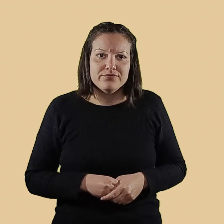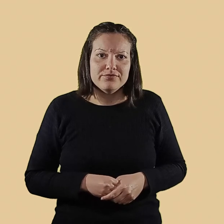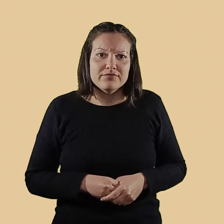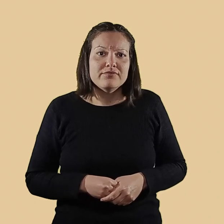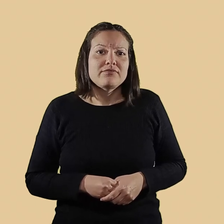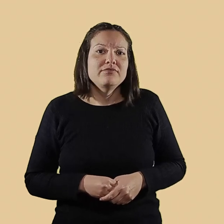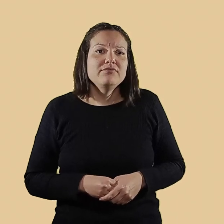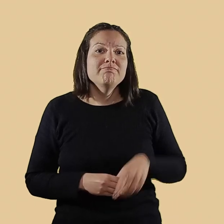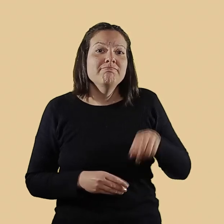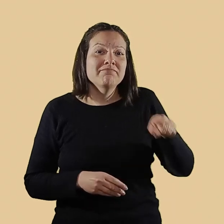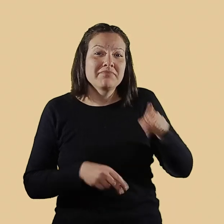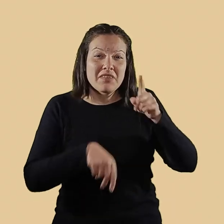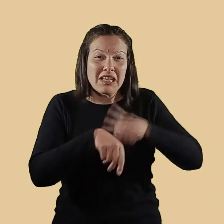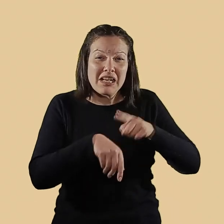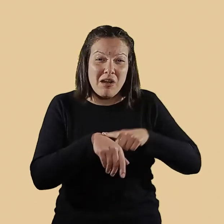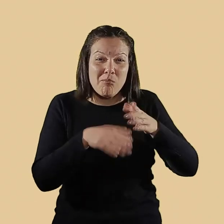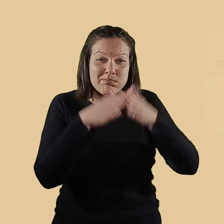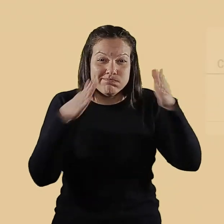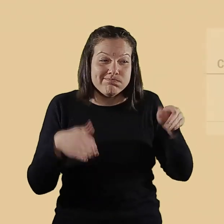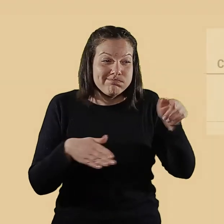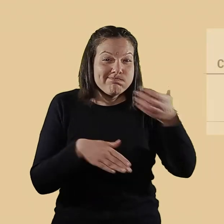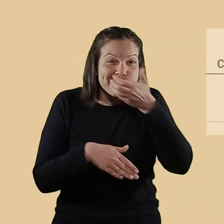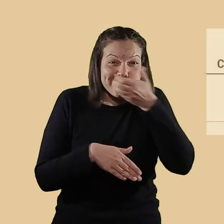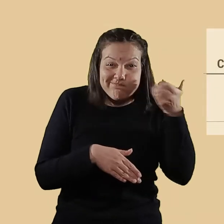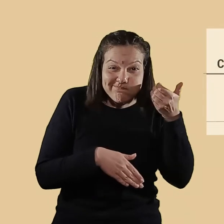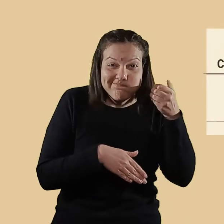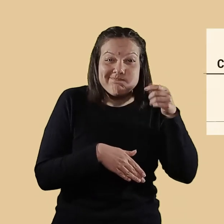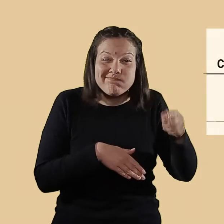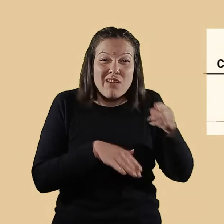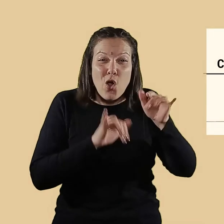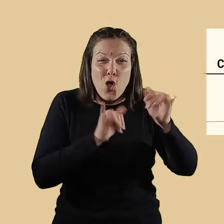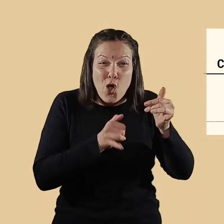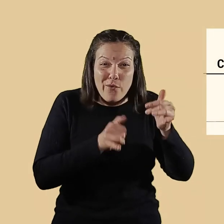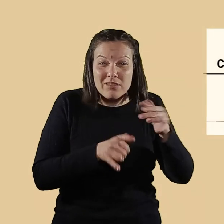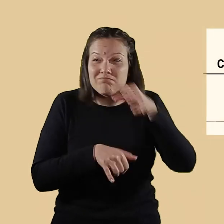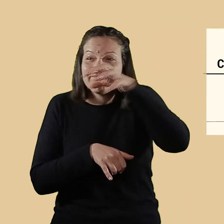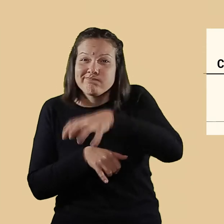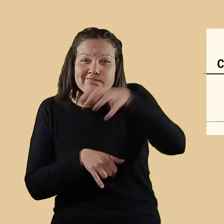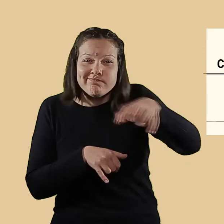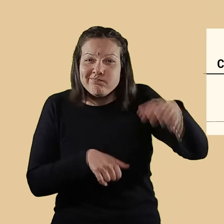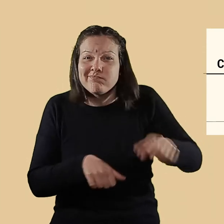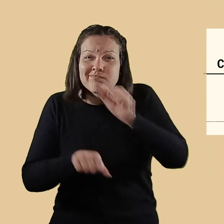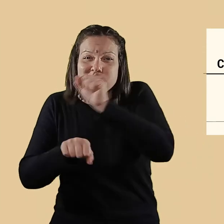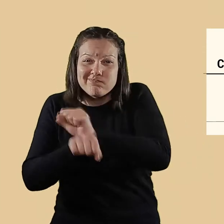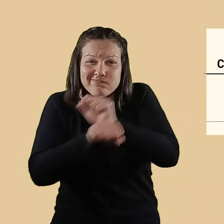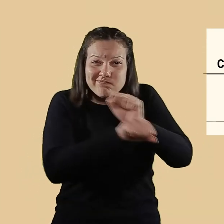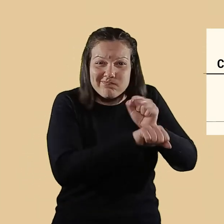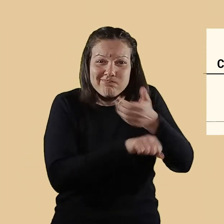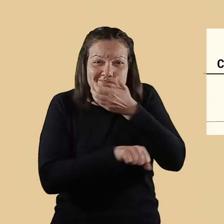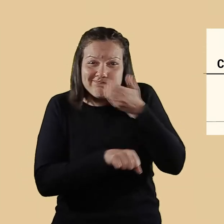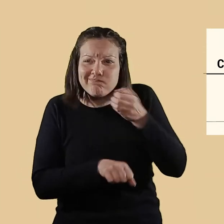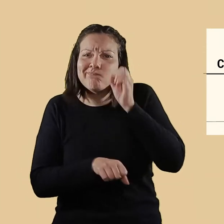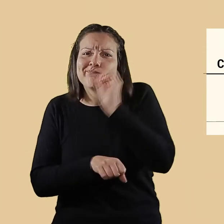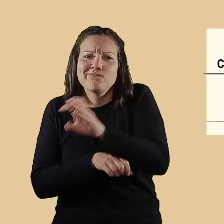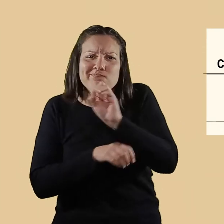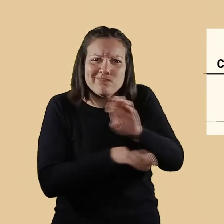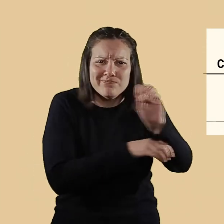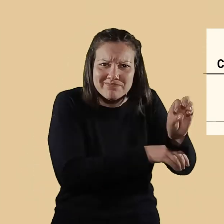Durante su secuestro, estos jóvenes fueron llevados a diversos centros clandestinos de detención en